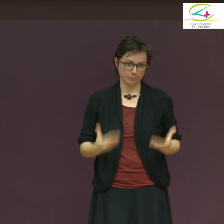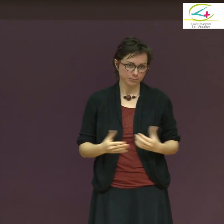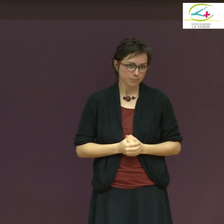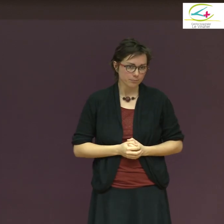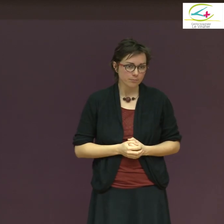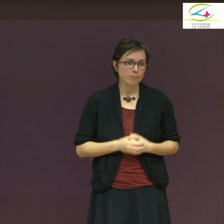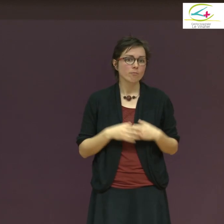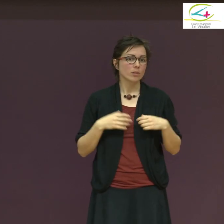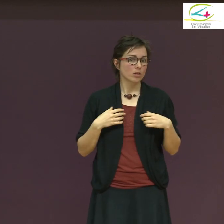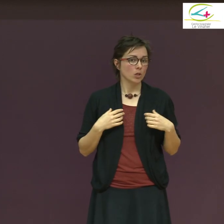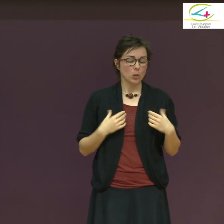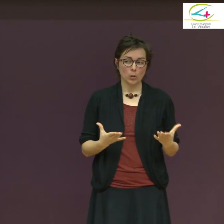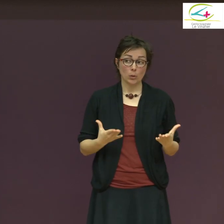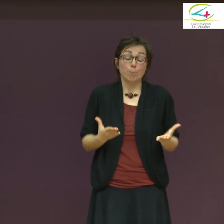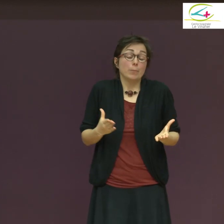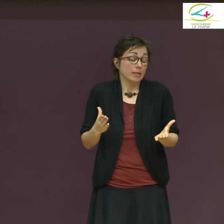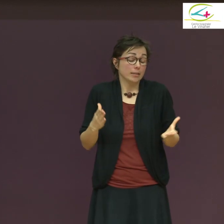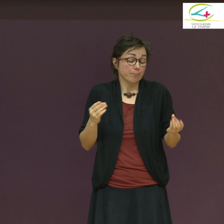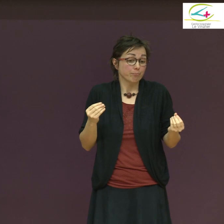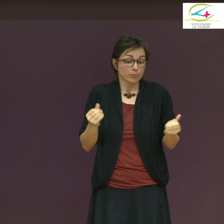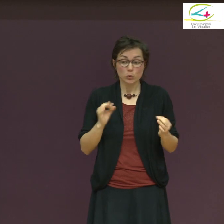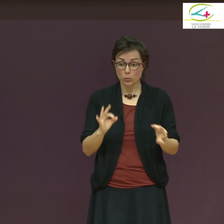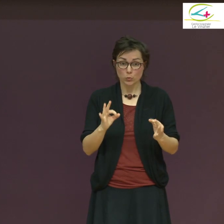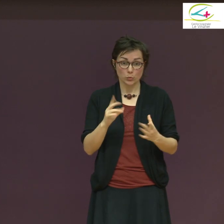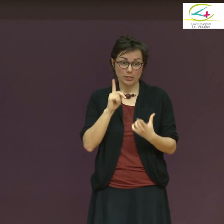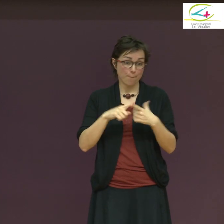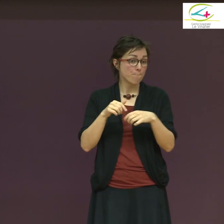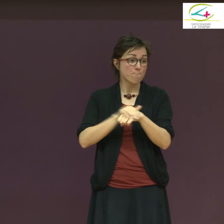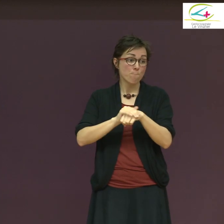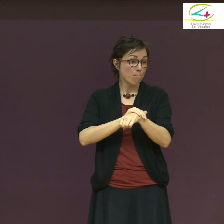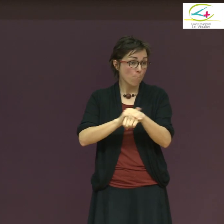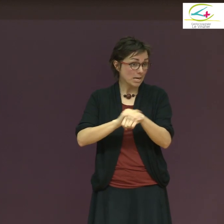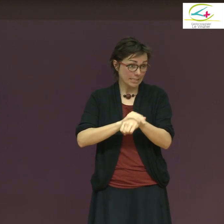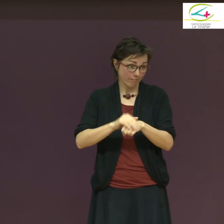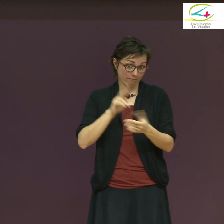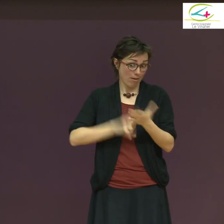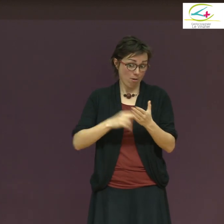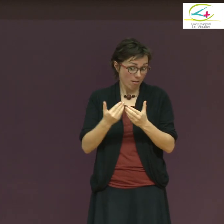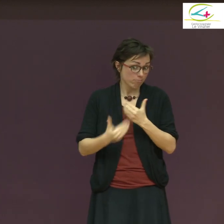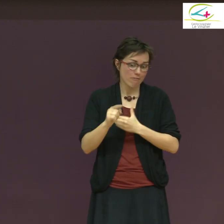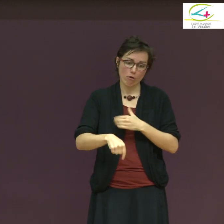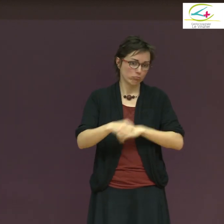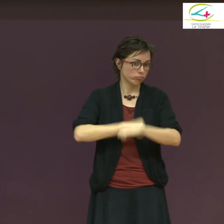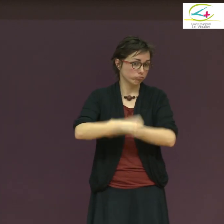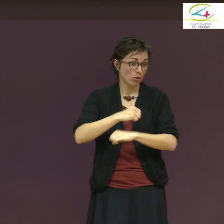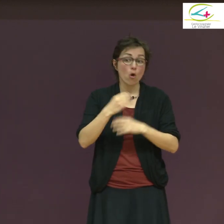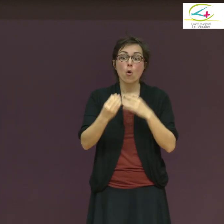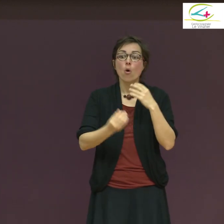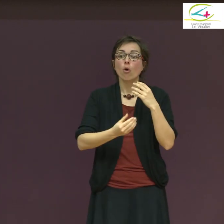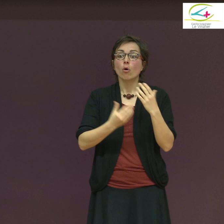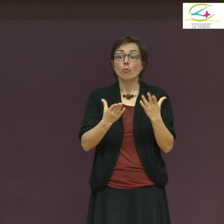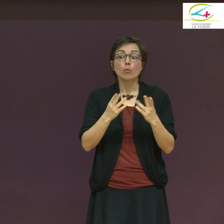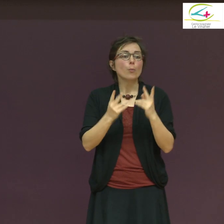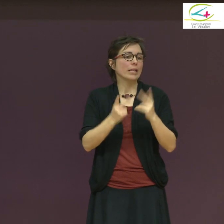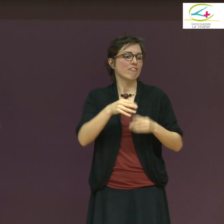choses. Maintenant, voilà, il y a une vraie politique à mettre en place. Là, c'est pas, enfin, ou alors vous votez pour moi, je ferais bien